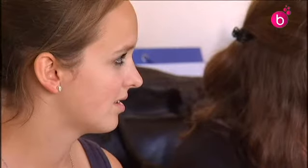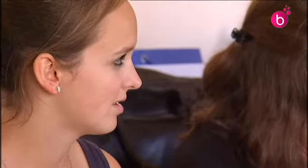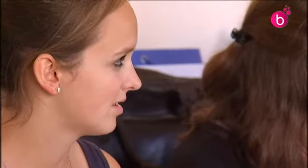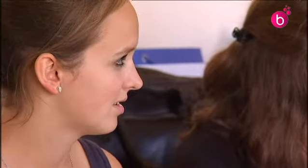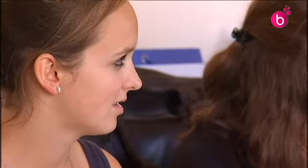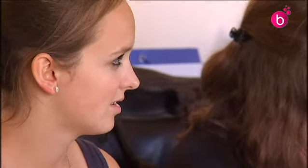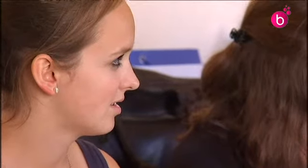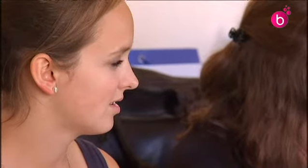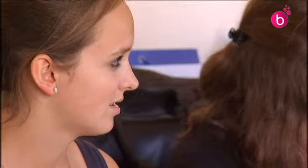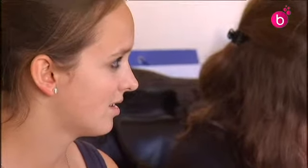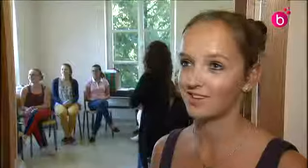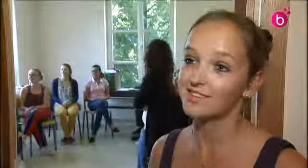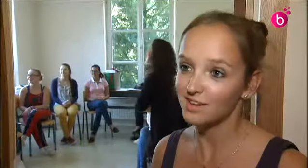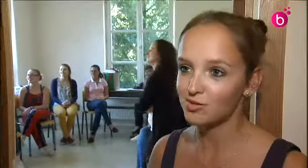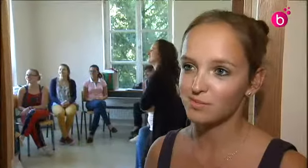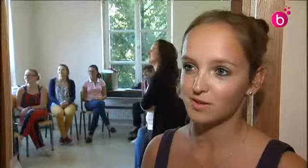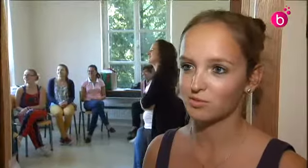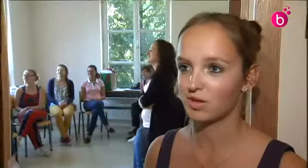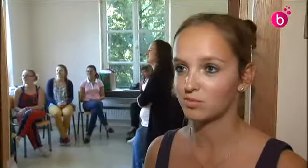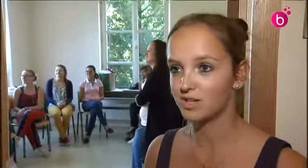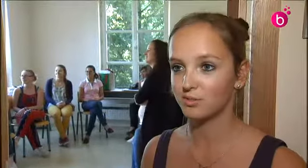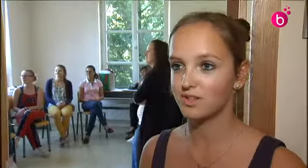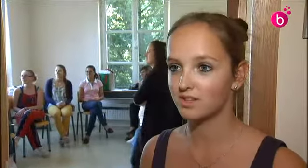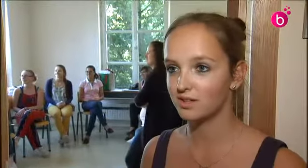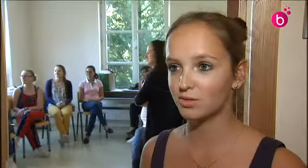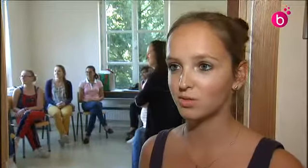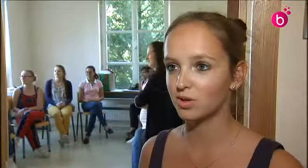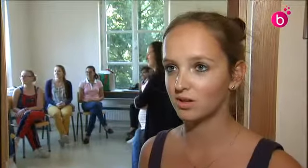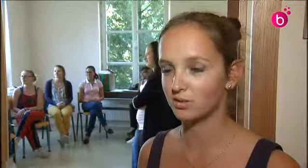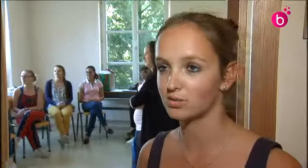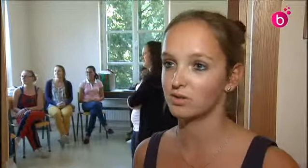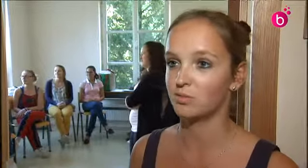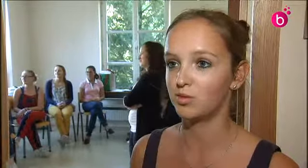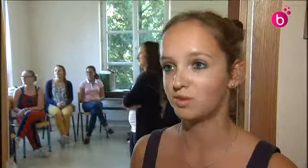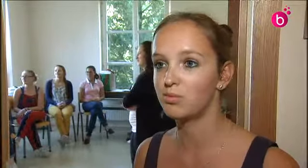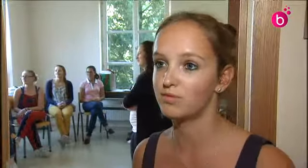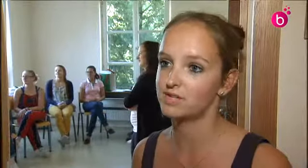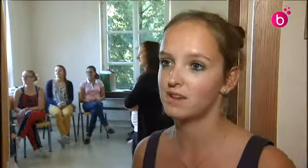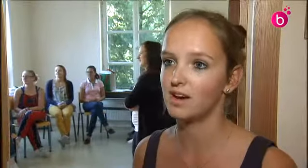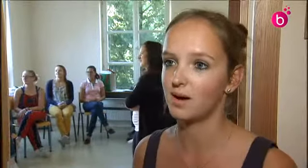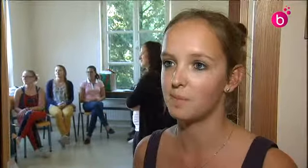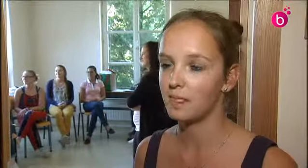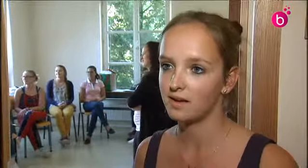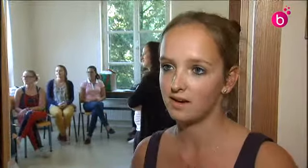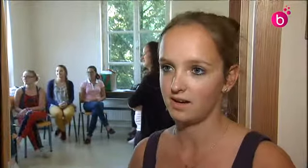jante féminine. C'est très chouette parce qu'on est en petit comité, du coup on se connaît mieux, on a plus facile à